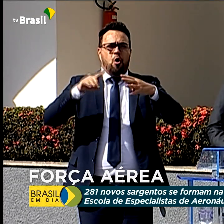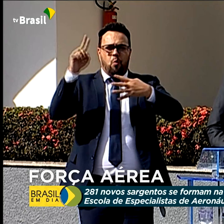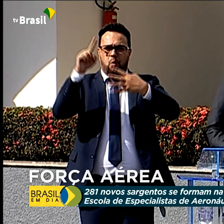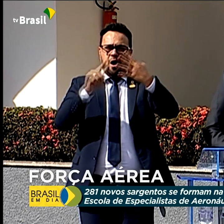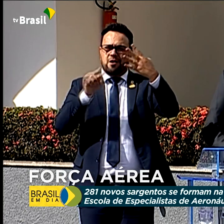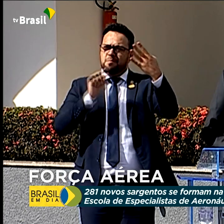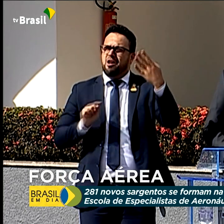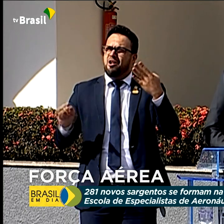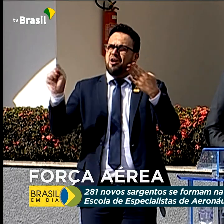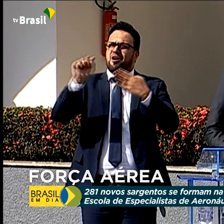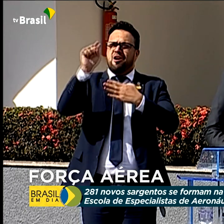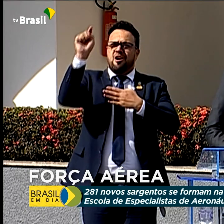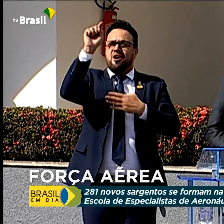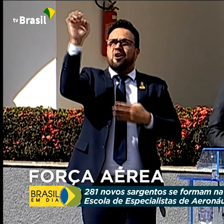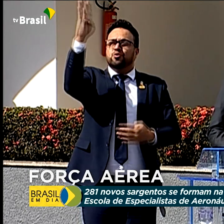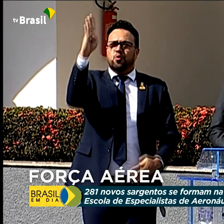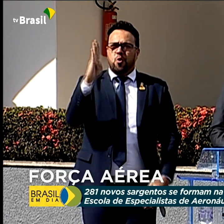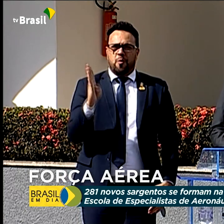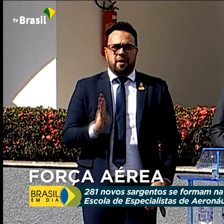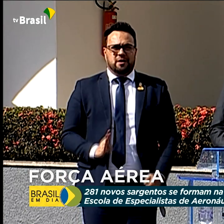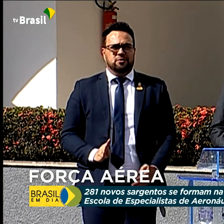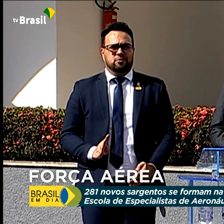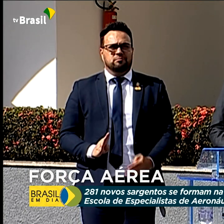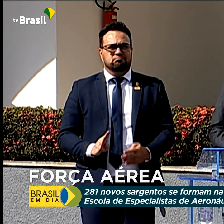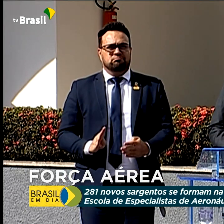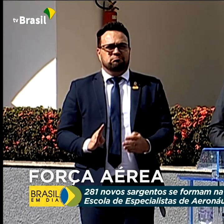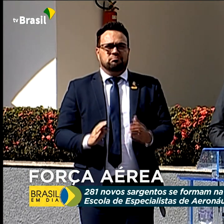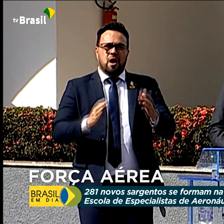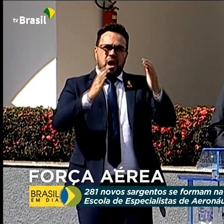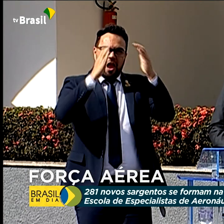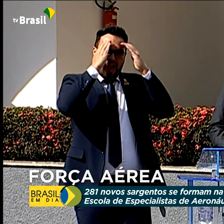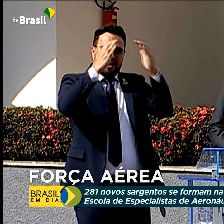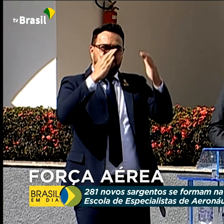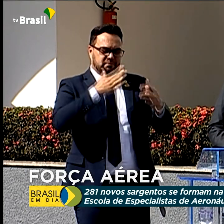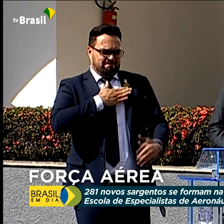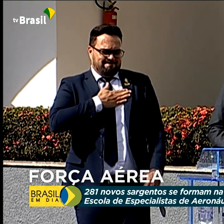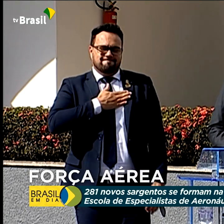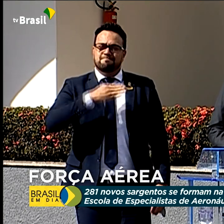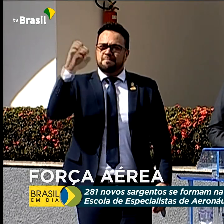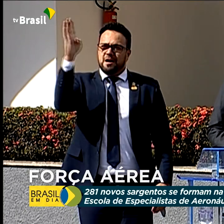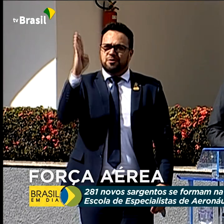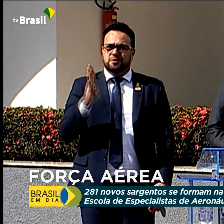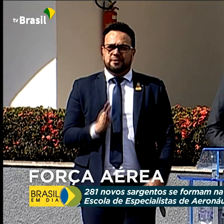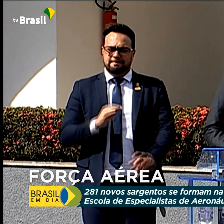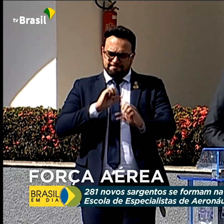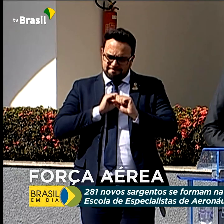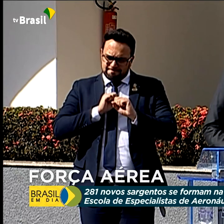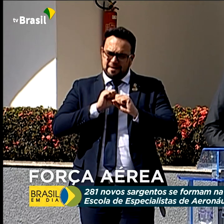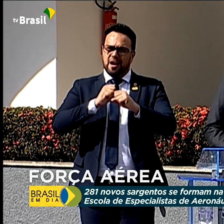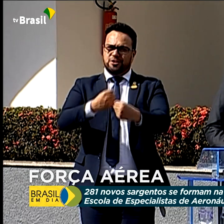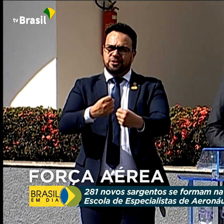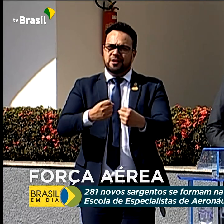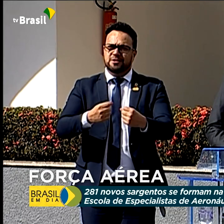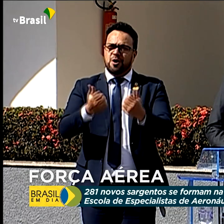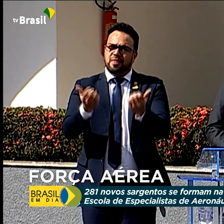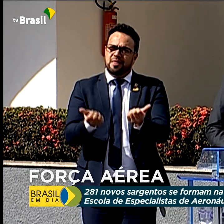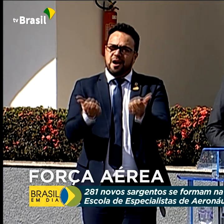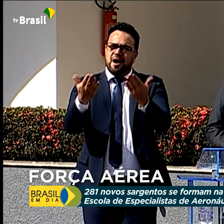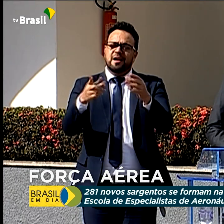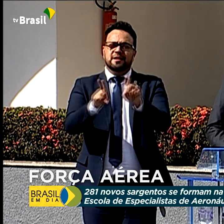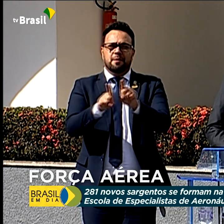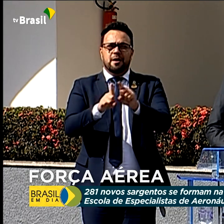para levar patriotismo para levar dedicação para levar